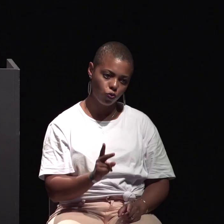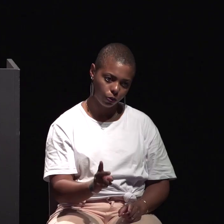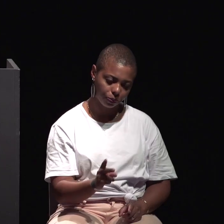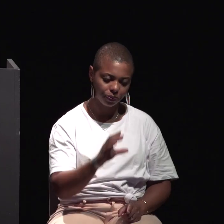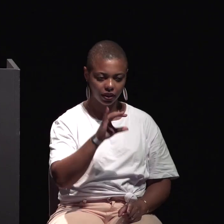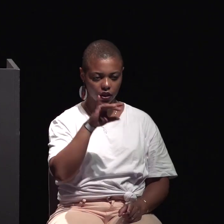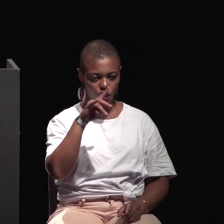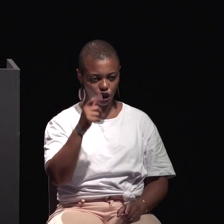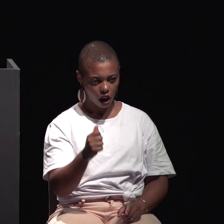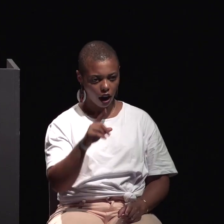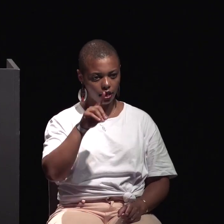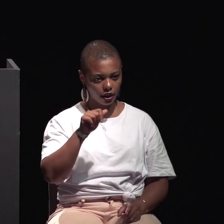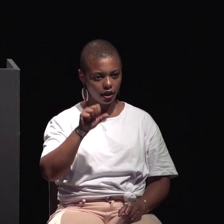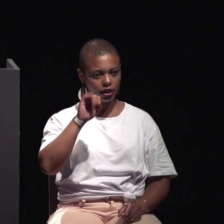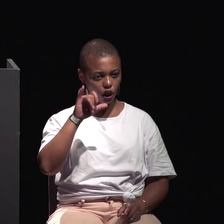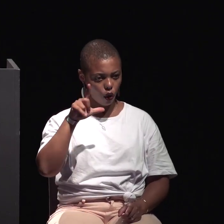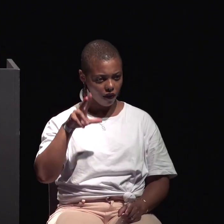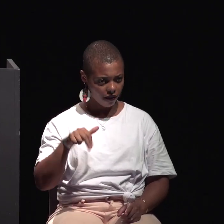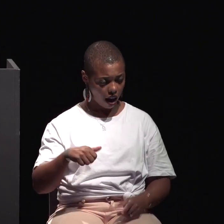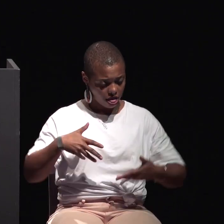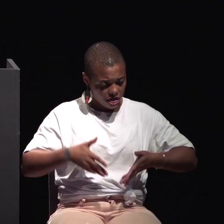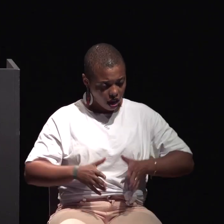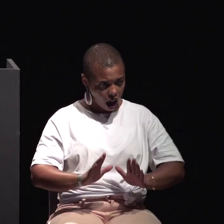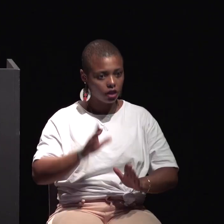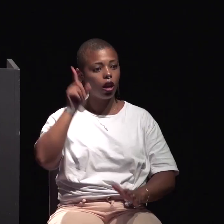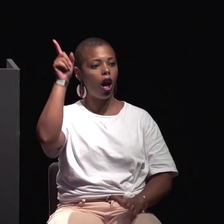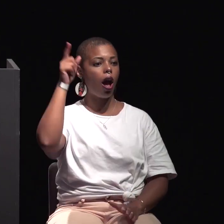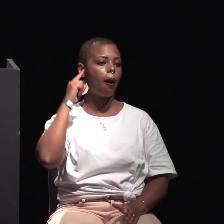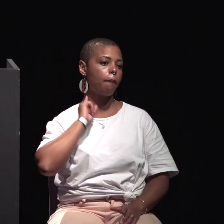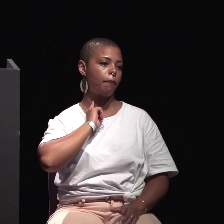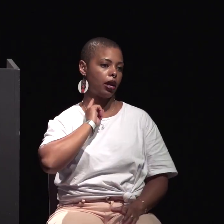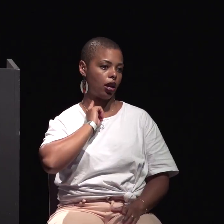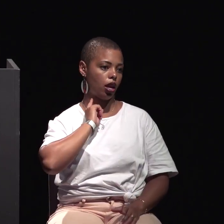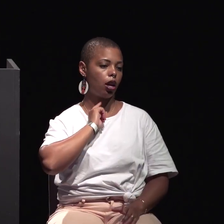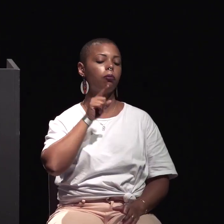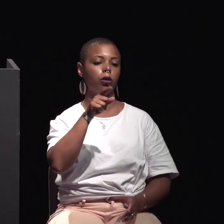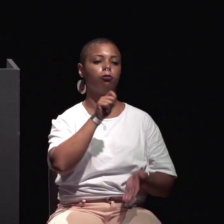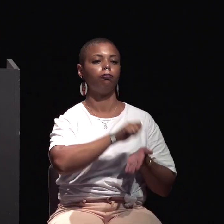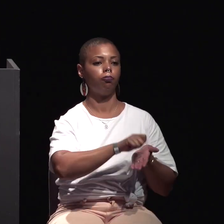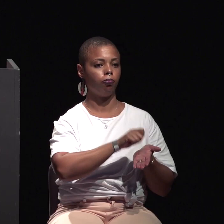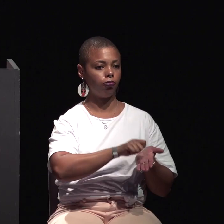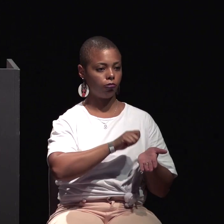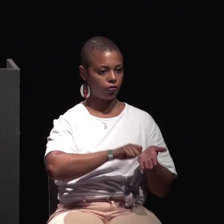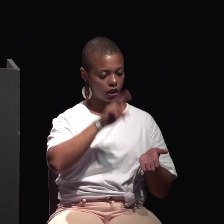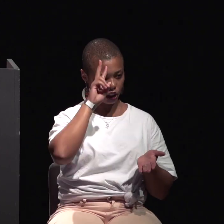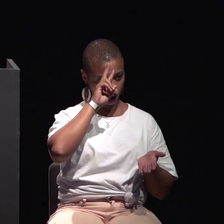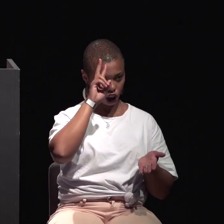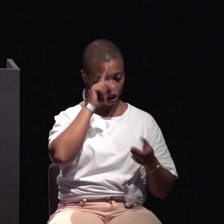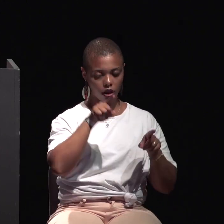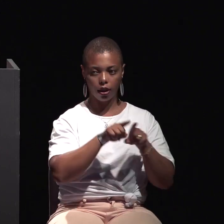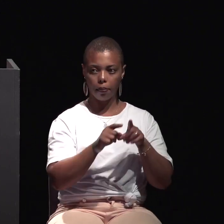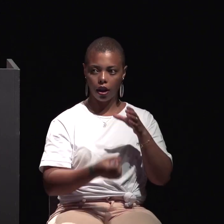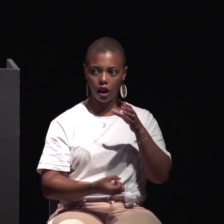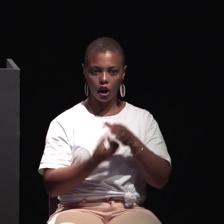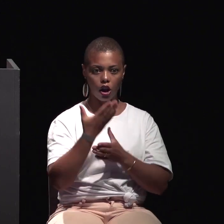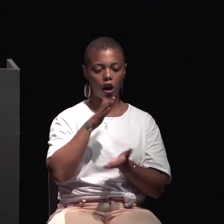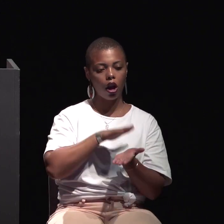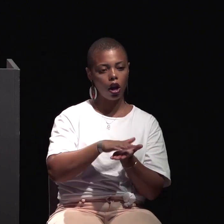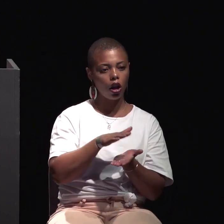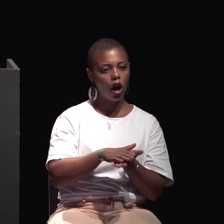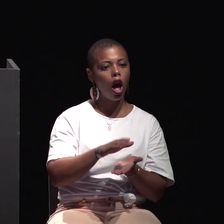Cidinha da Silva nasceu em Minas Gerais, é prosadora e editora fundadora da